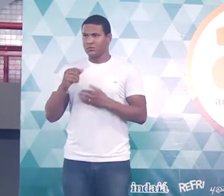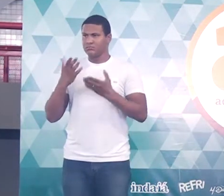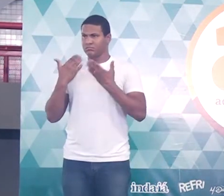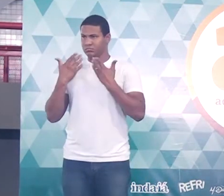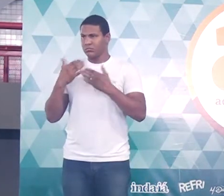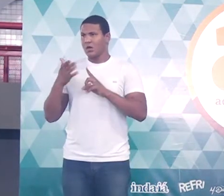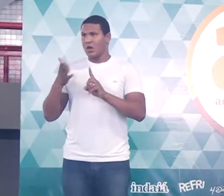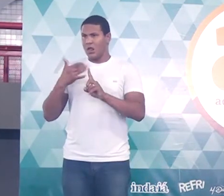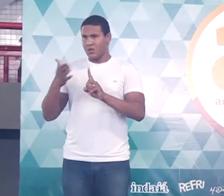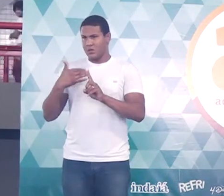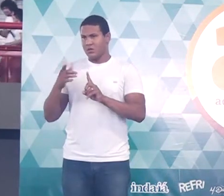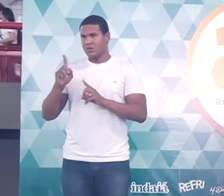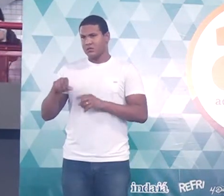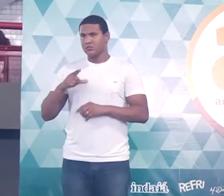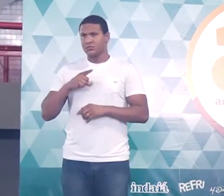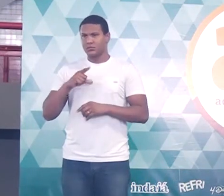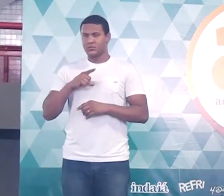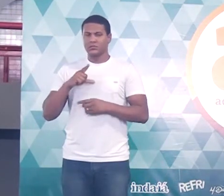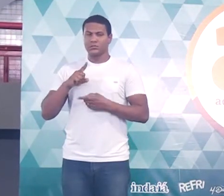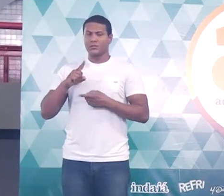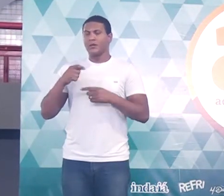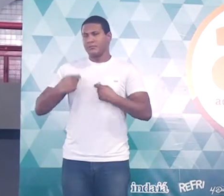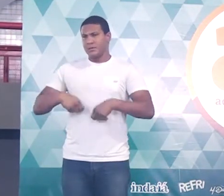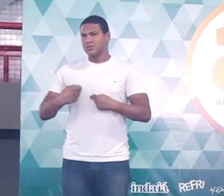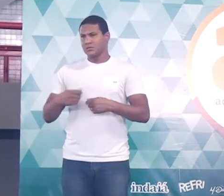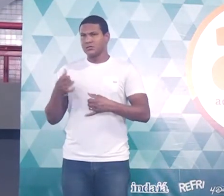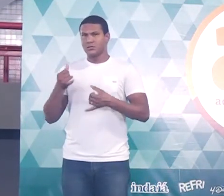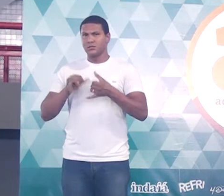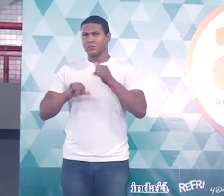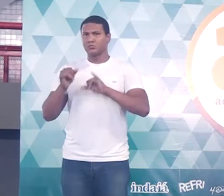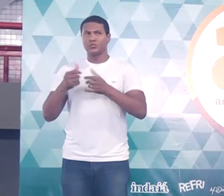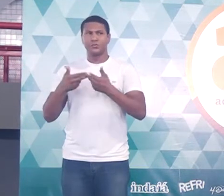calor específico latente, que também depende da substância.